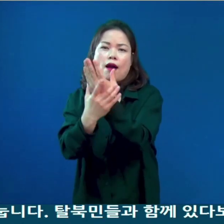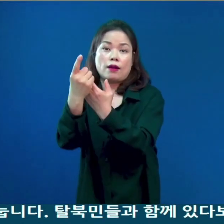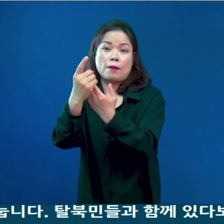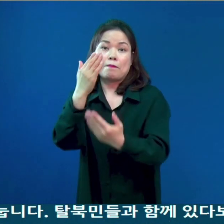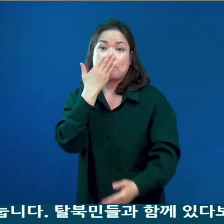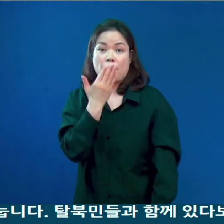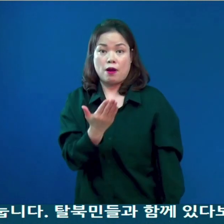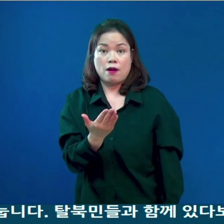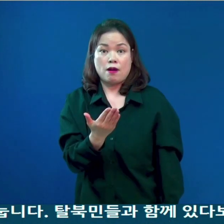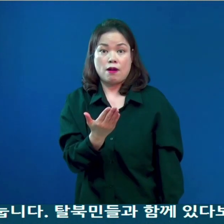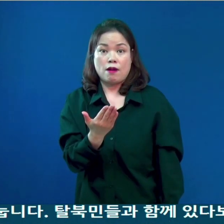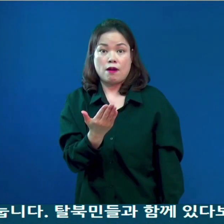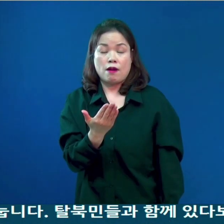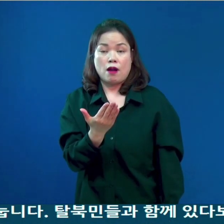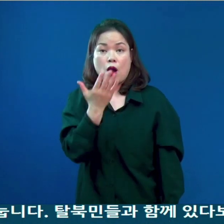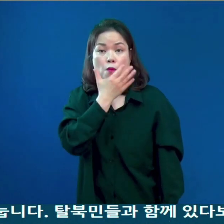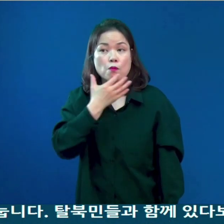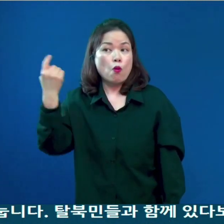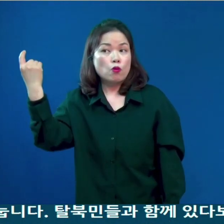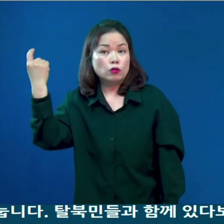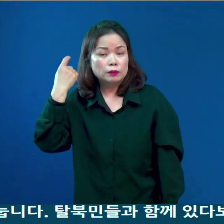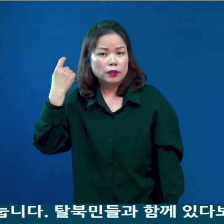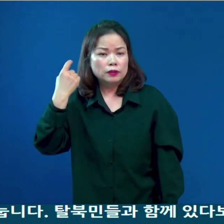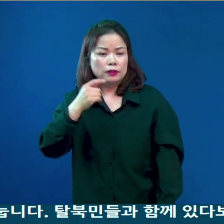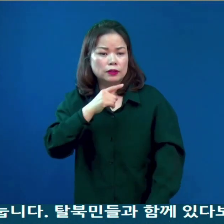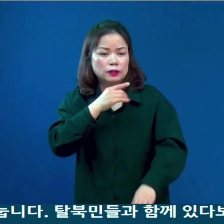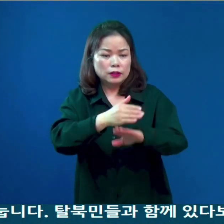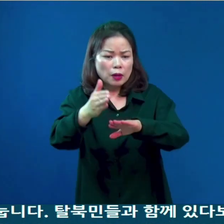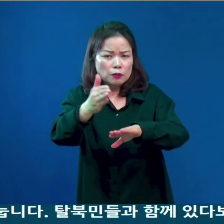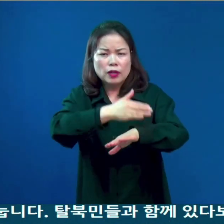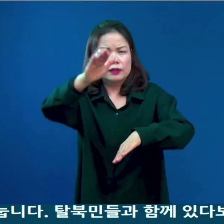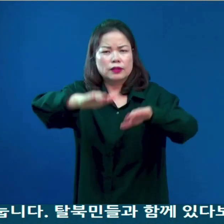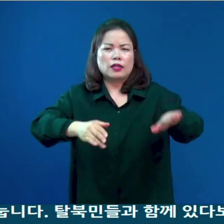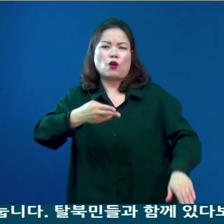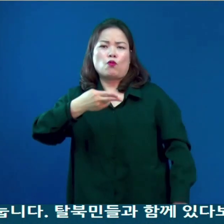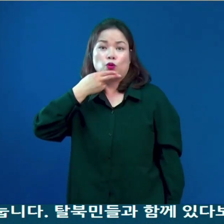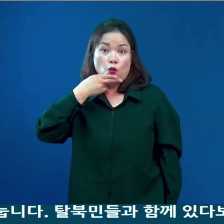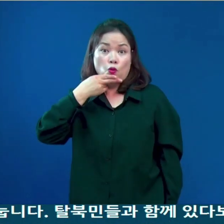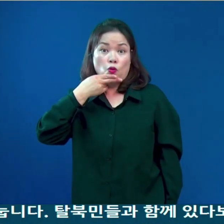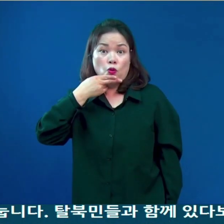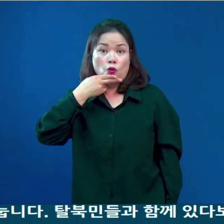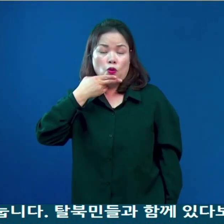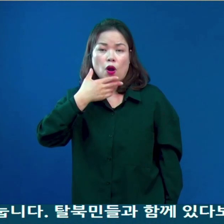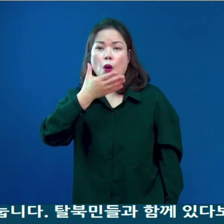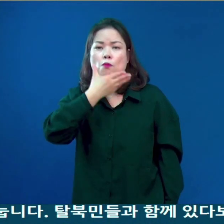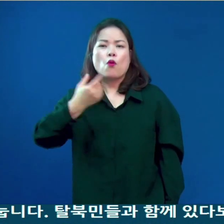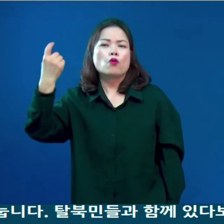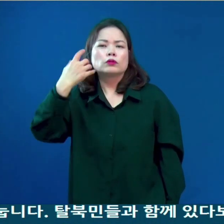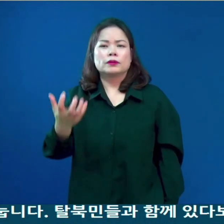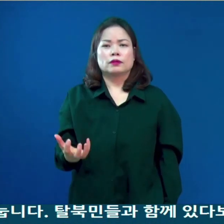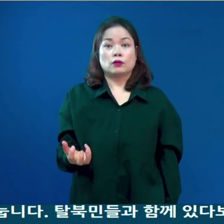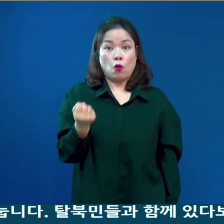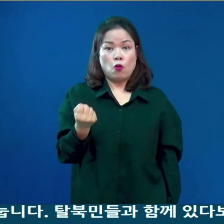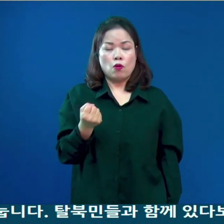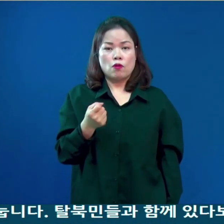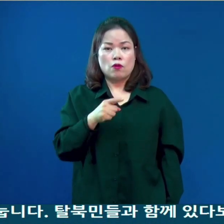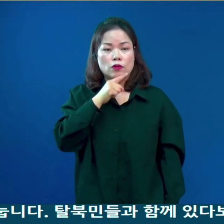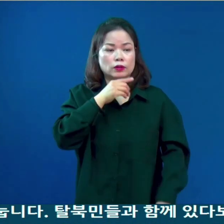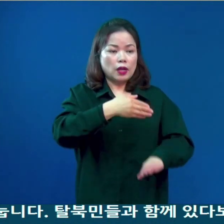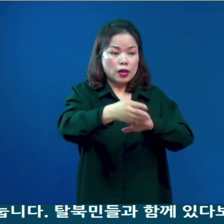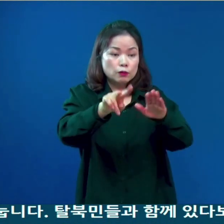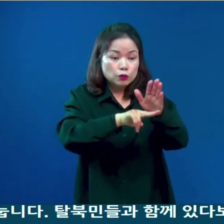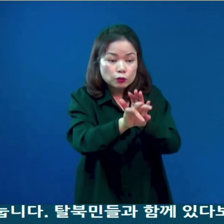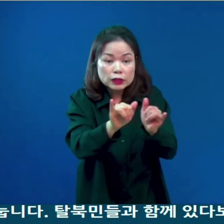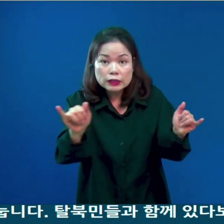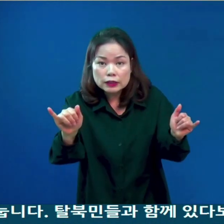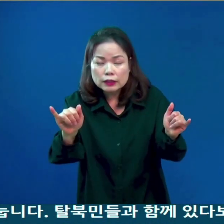있으니까. 복음 앞에서 남과 북의 차이가 있는 것이 아니기 때문에 복음으로 탈북민들도 있고